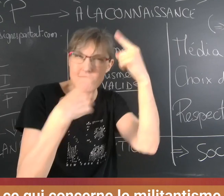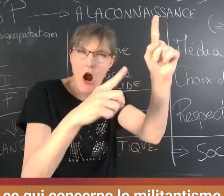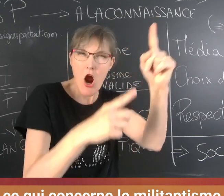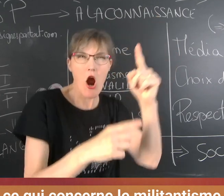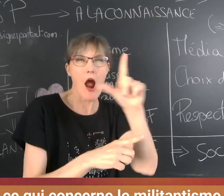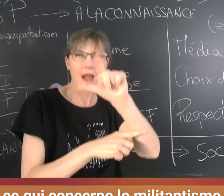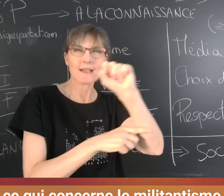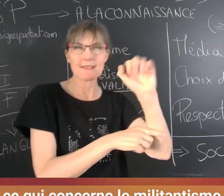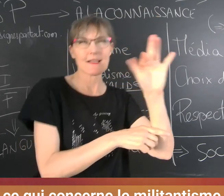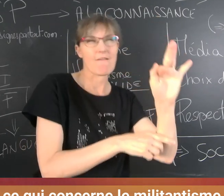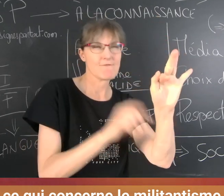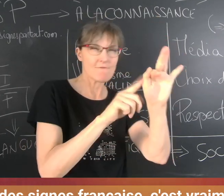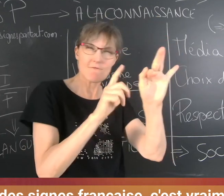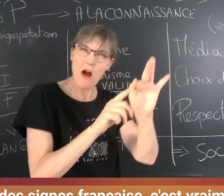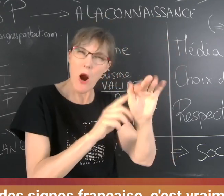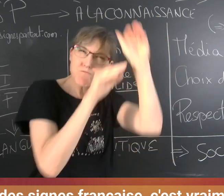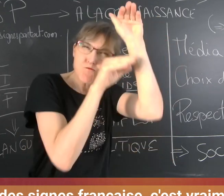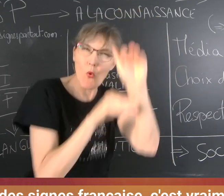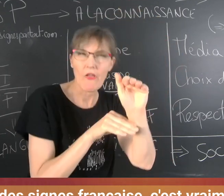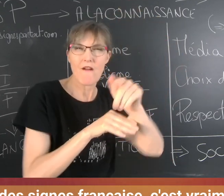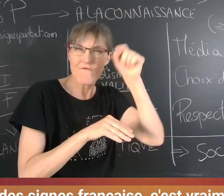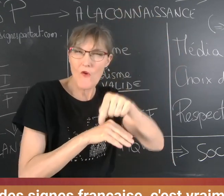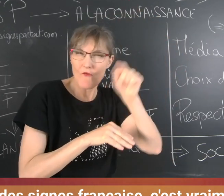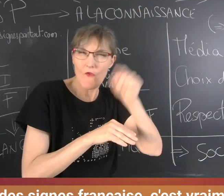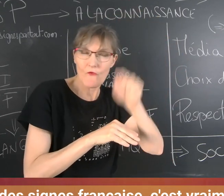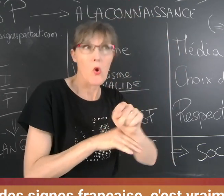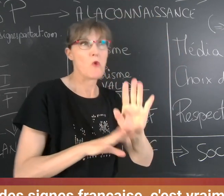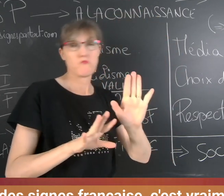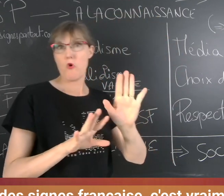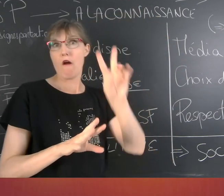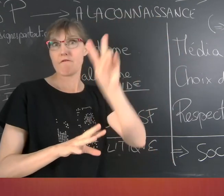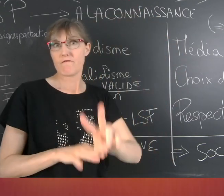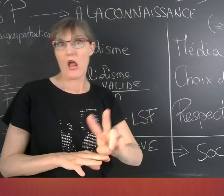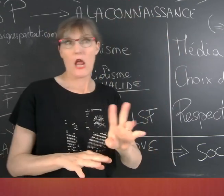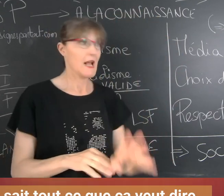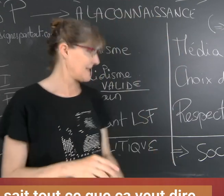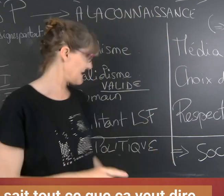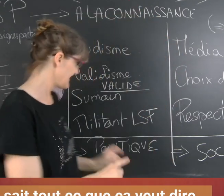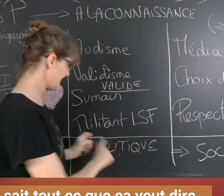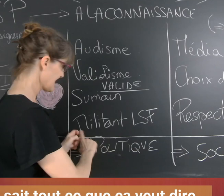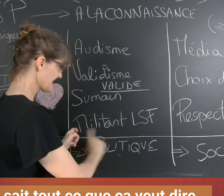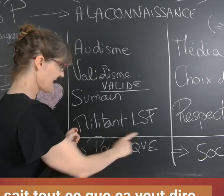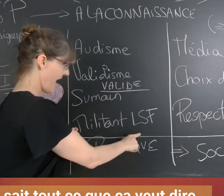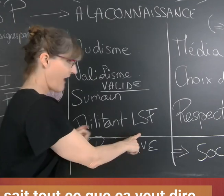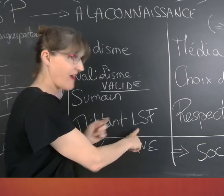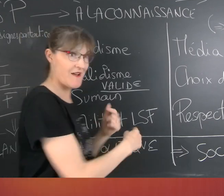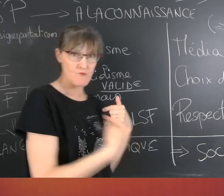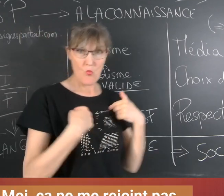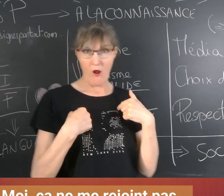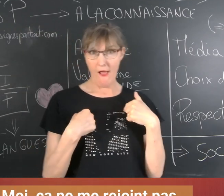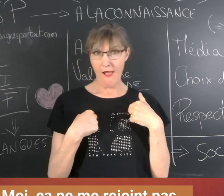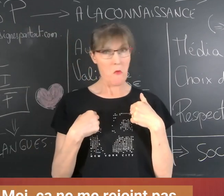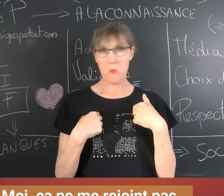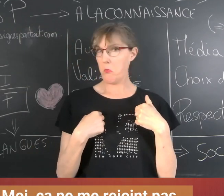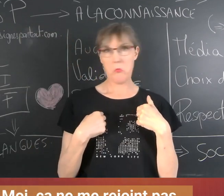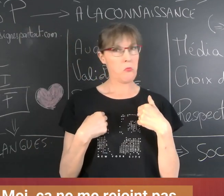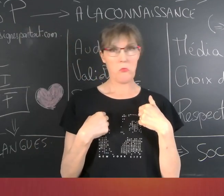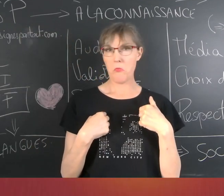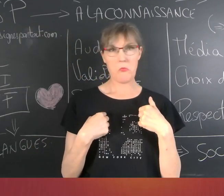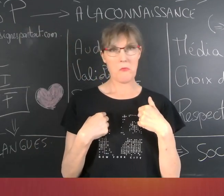Alors, en ce qui concerne le militantisme de la langue des signes française, c'est vraiment qu'elle, voilà, on sait tous ce que ça veut dire. Alors, moi, ça